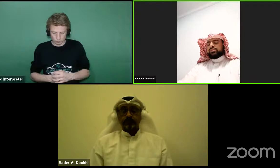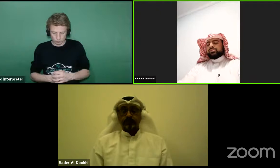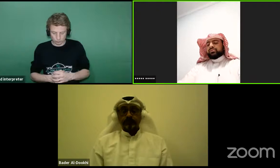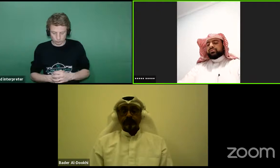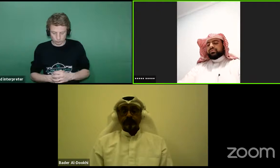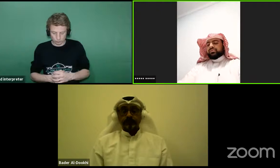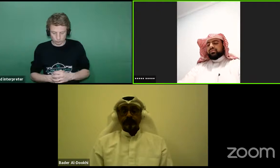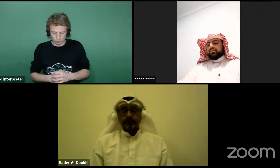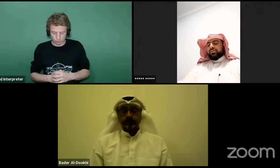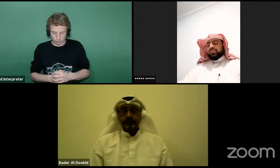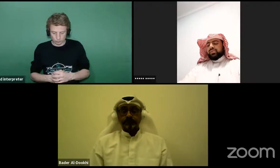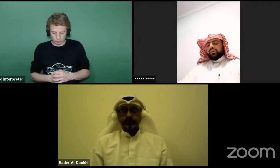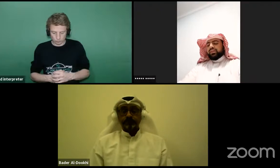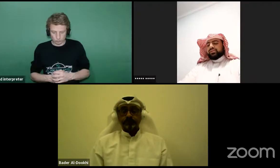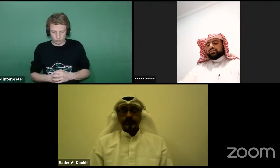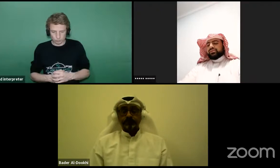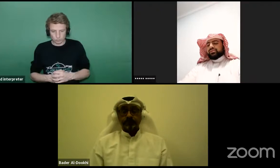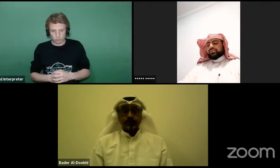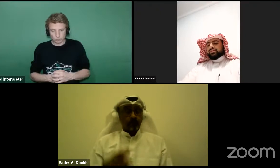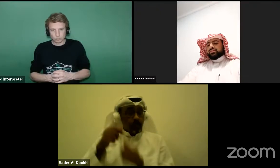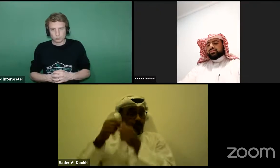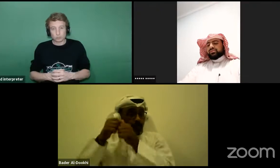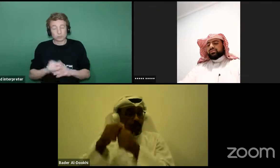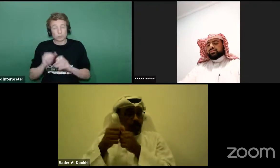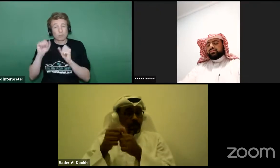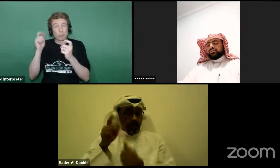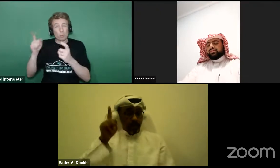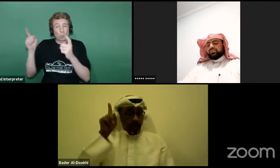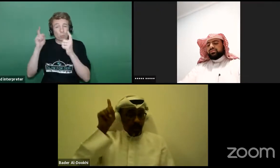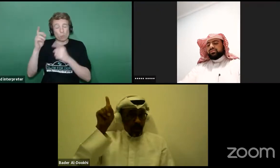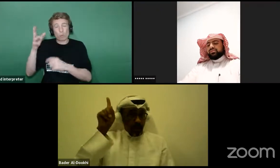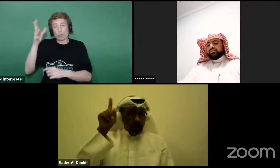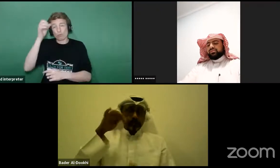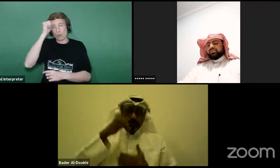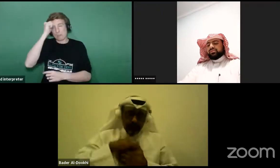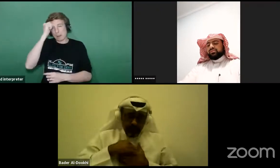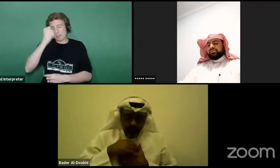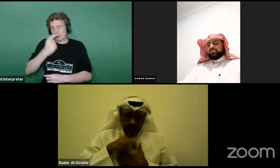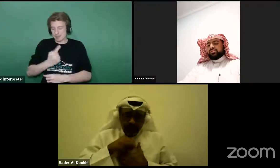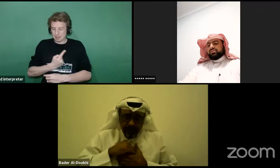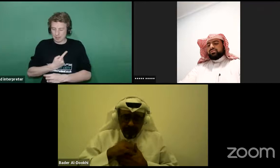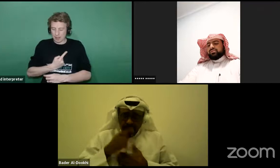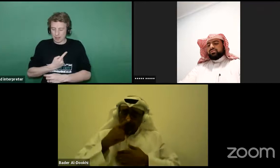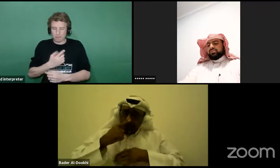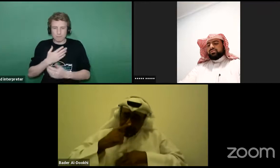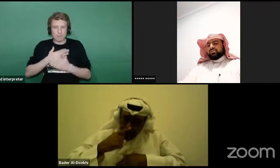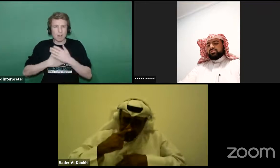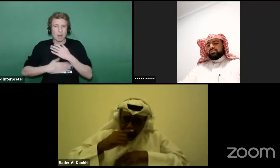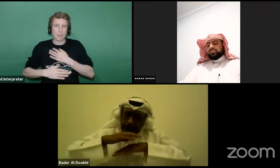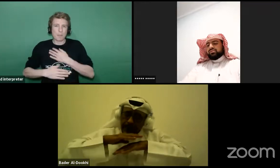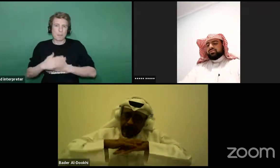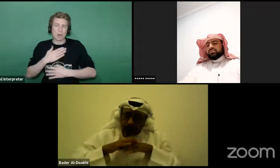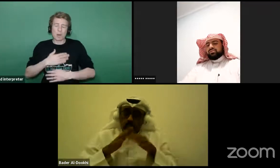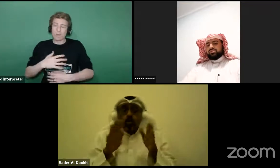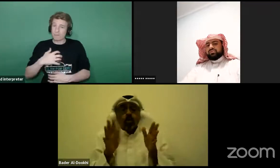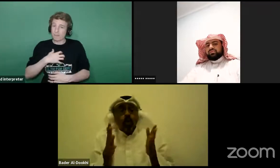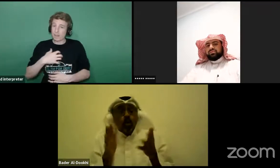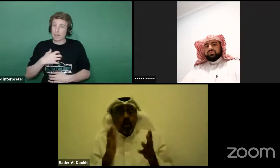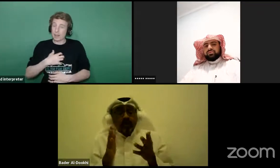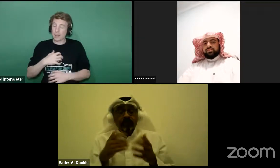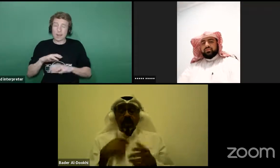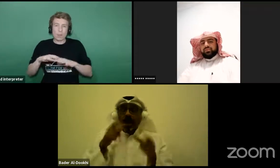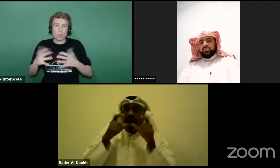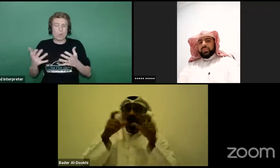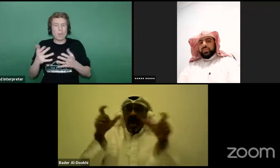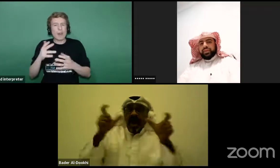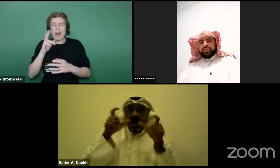الغافلين. And remember your Lord within yourself, humbly and with fear, and without loudness in